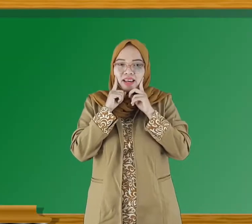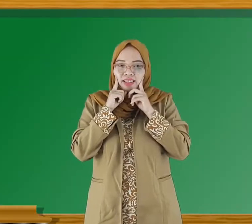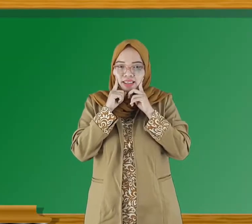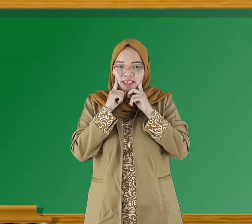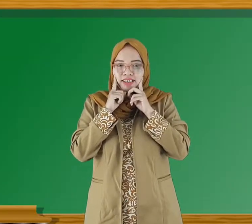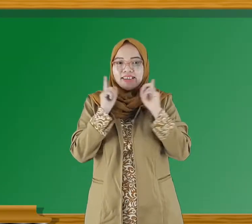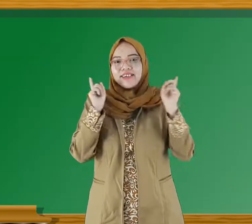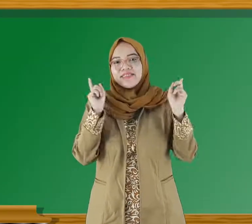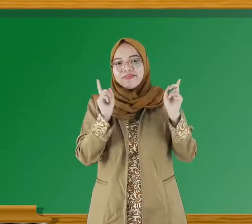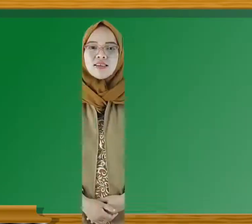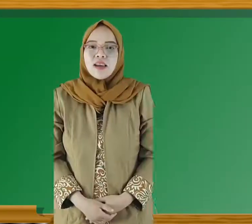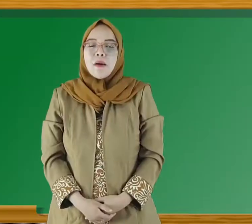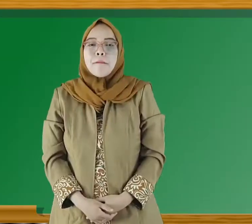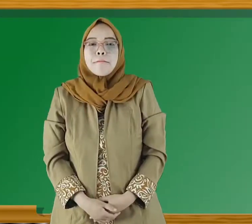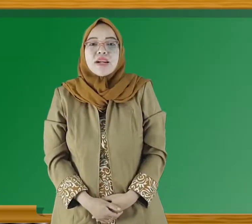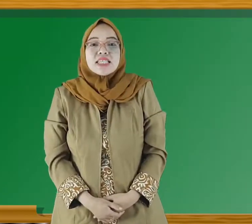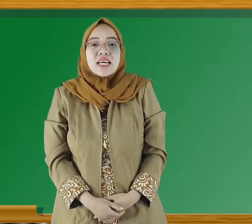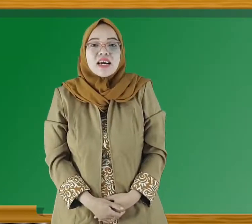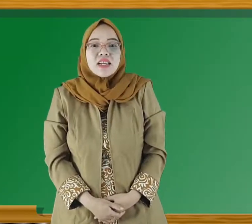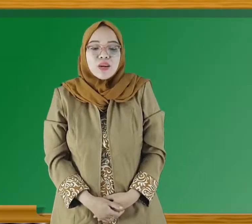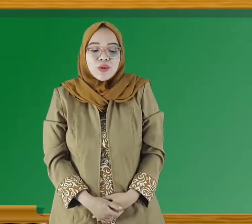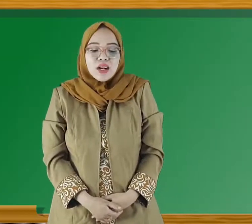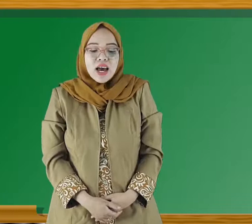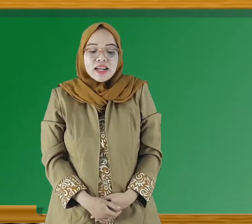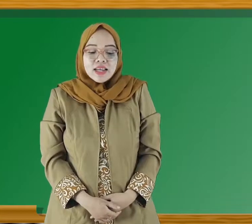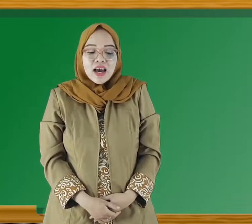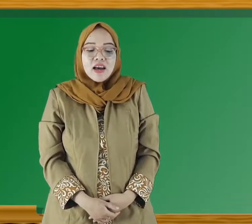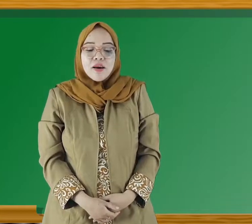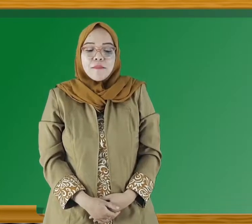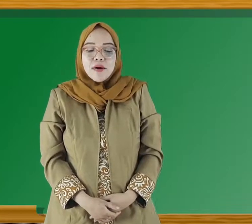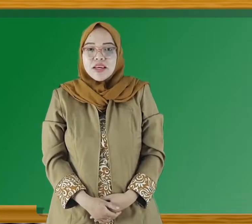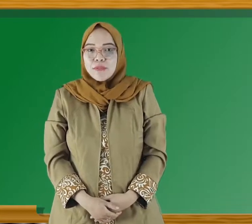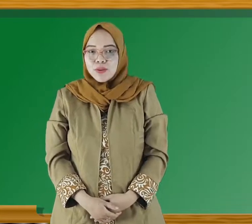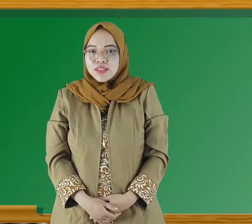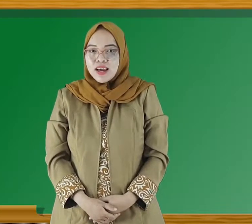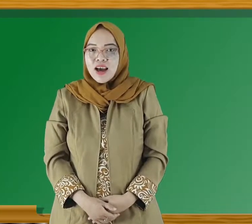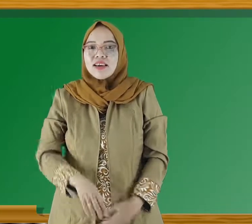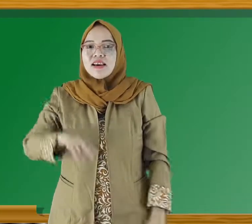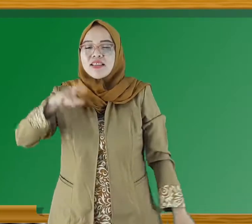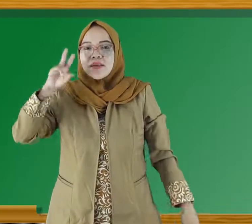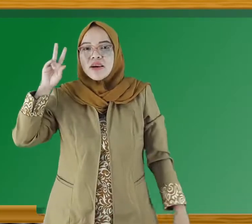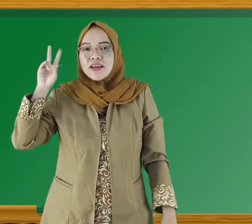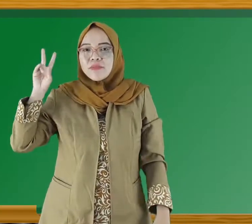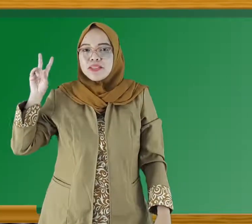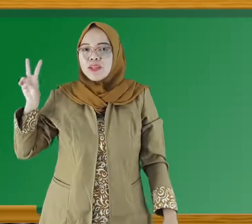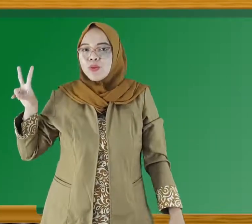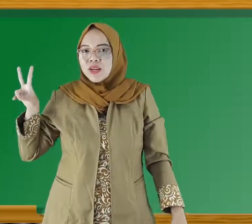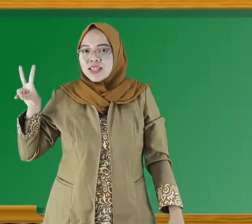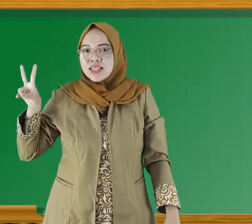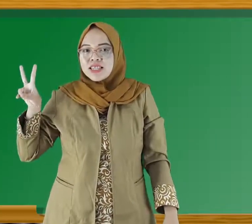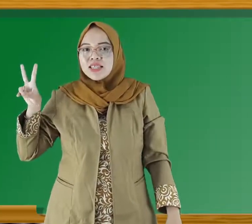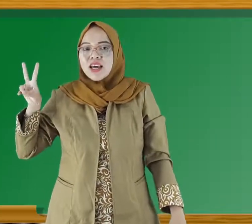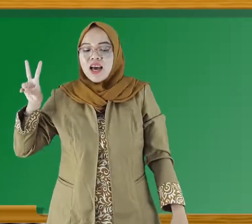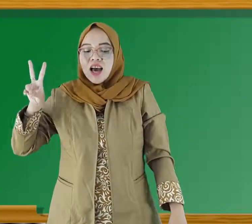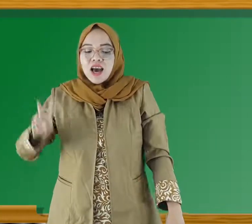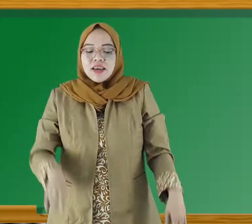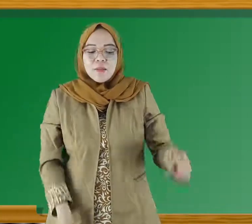kepalanya. Berdasarkan kegunaannya bagi manusia, ikan terbagi menjadi dua jenis. Yang